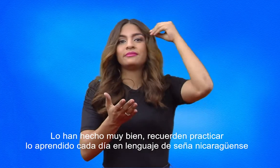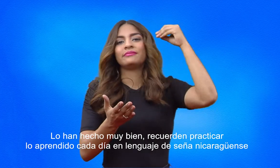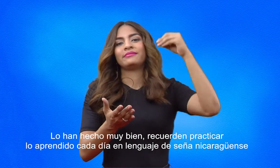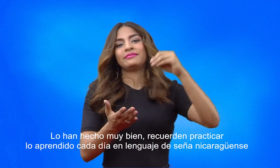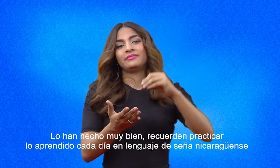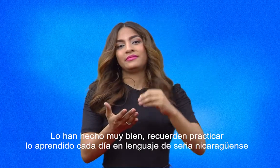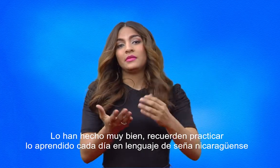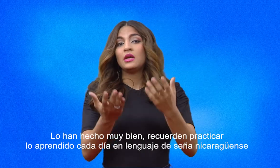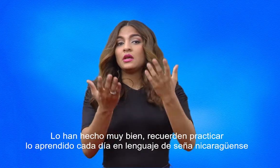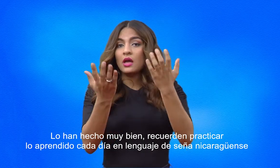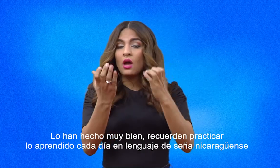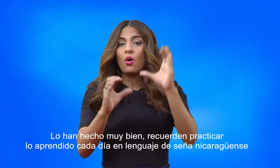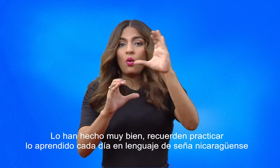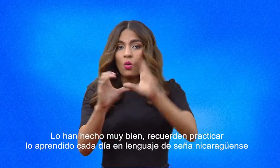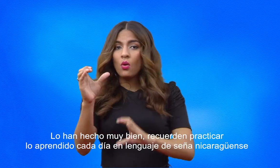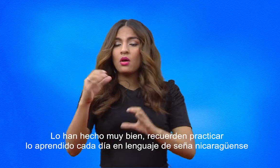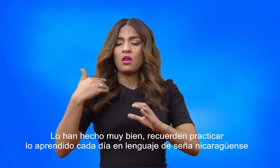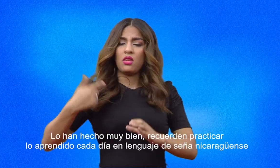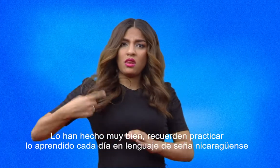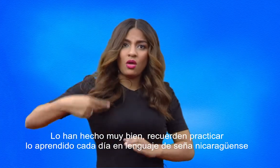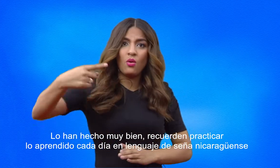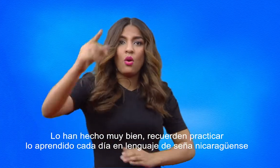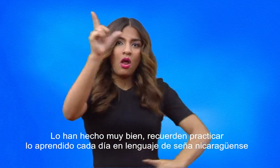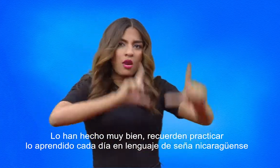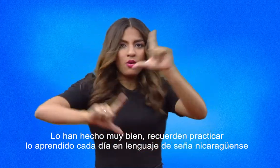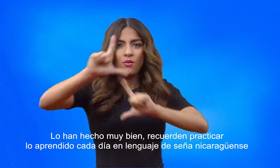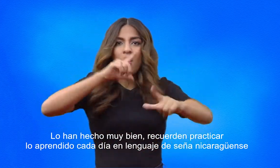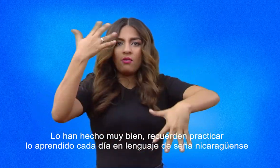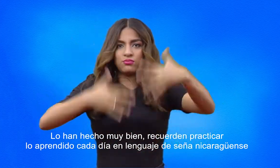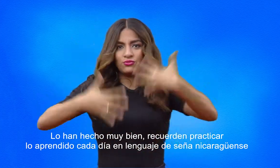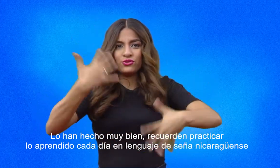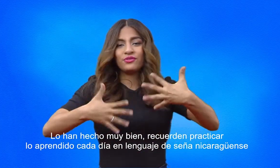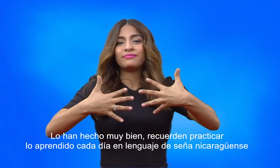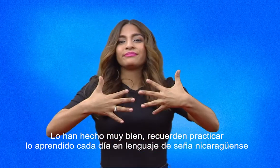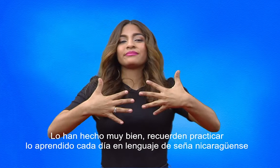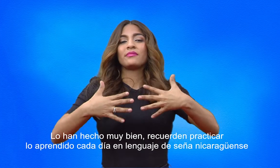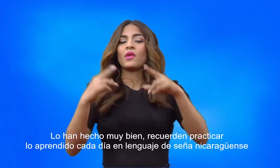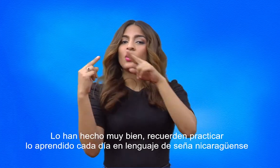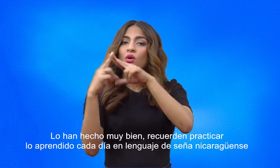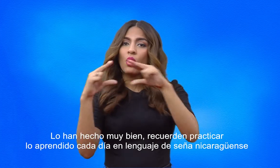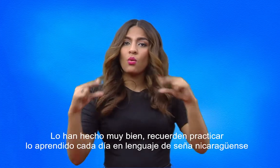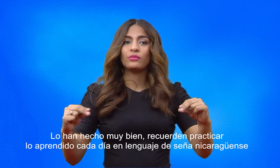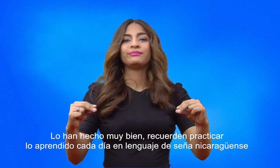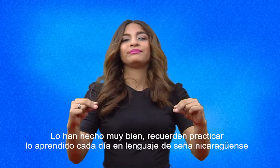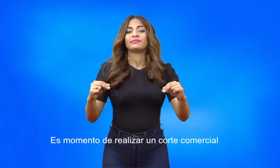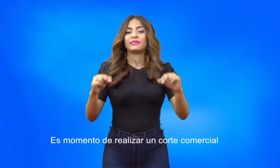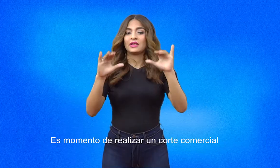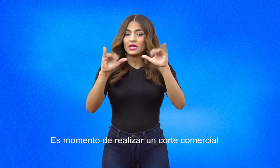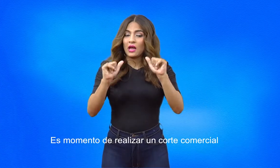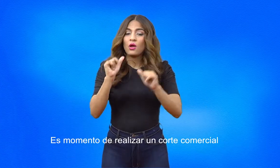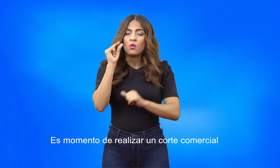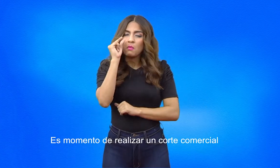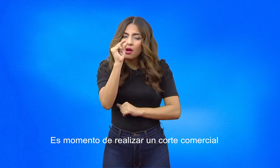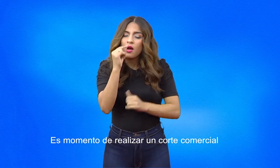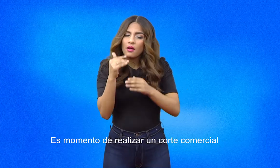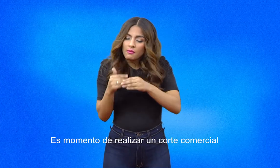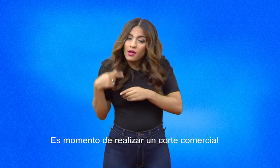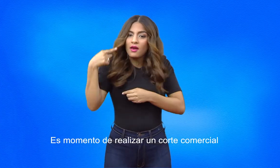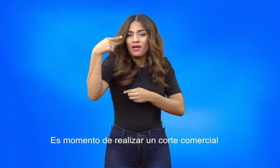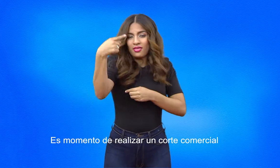aprendido cada día. El lenguaje de señas nicaragüense. Es momento de realizar